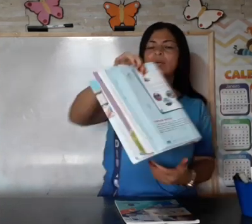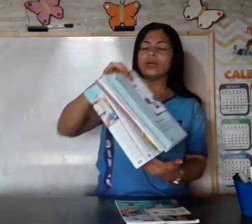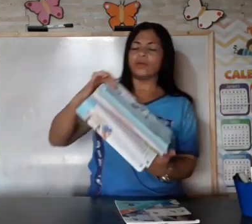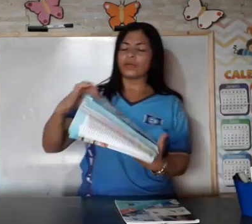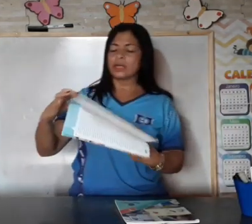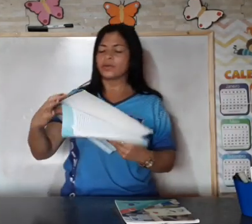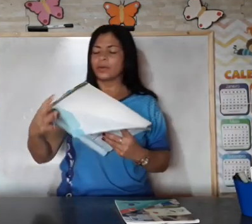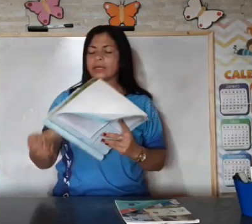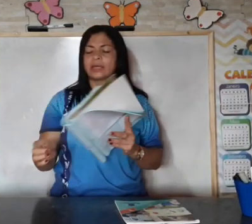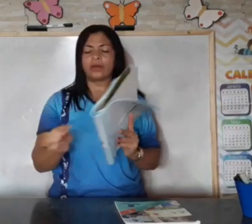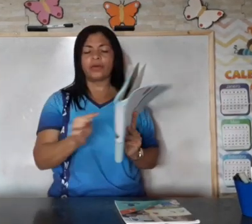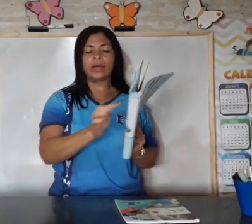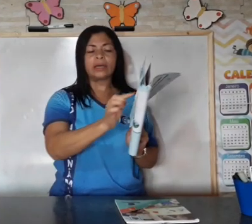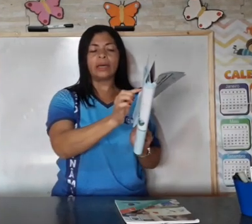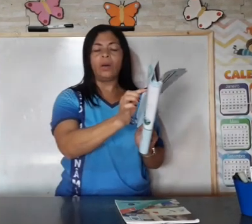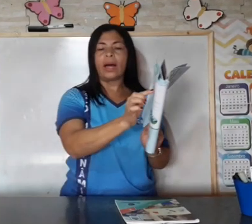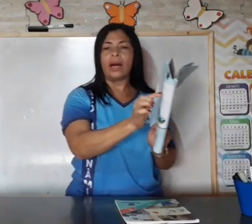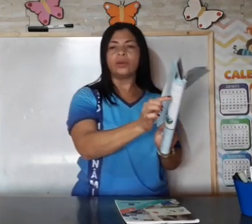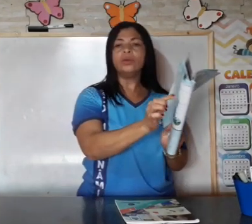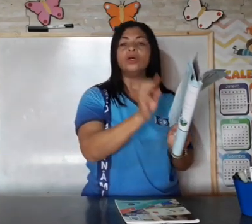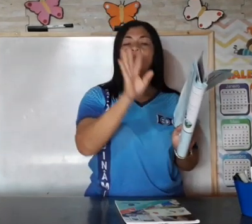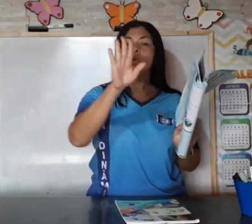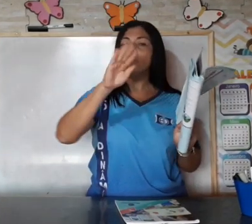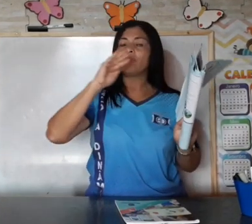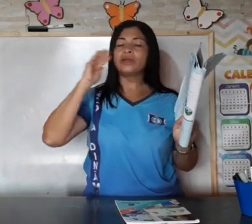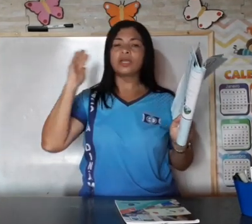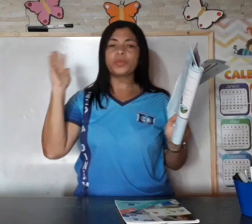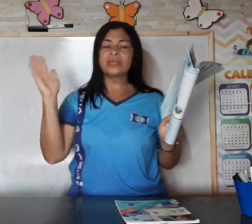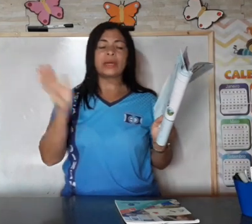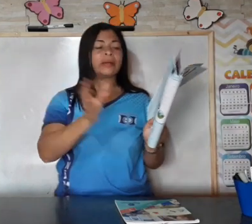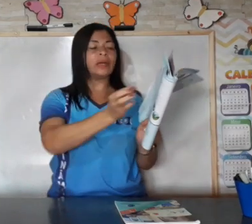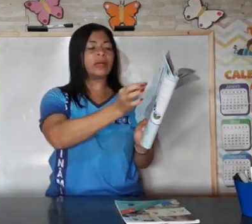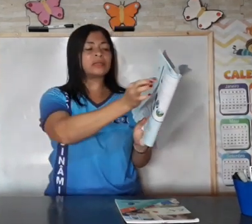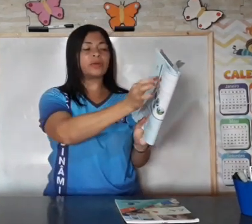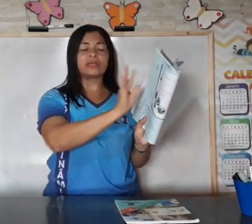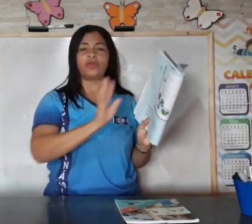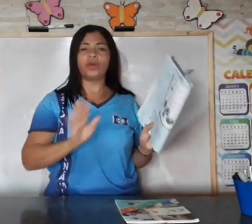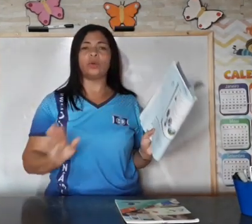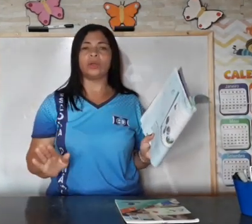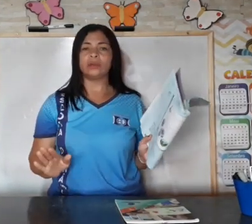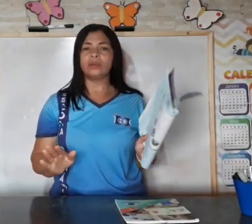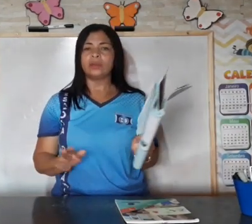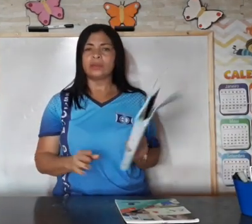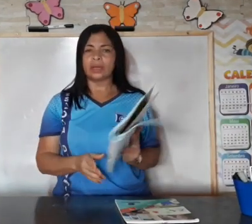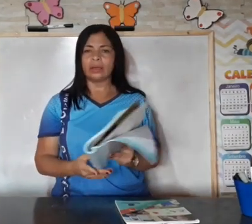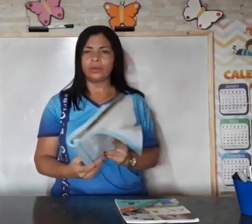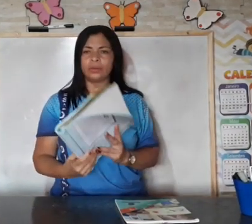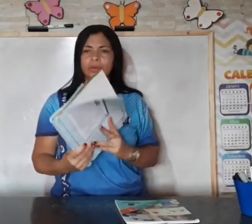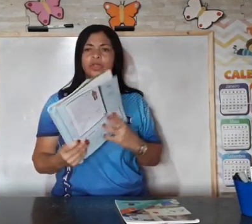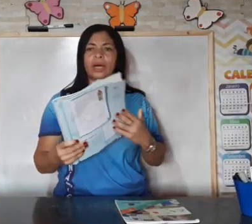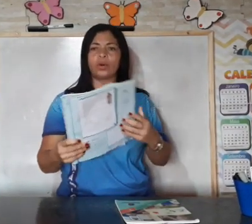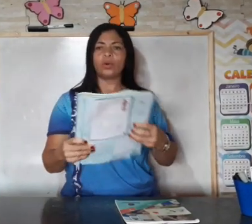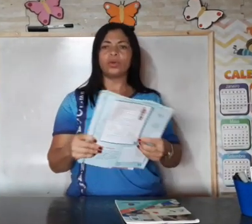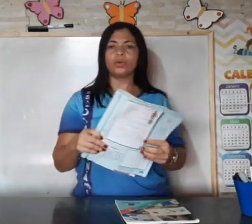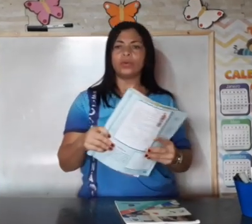E vocês vão escrever aqui ao lado tudo que vocês pensarem em relação a essa figura, certo? De acordo com isso